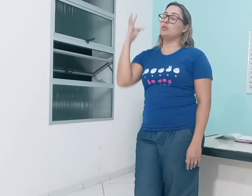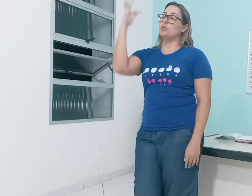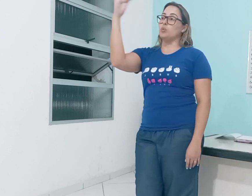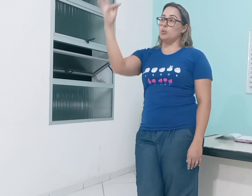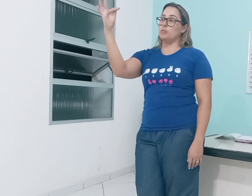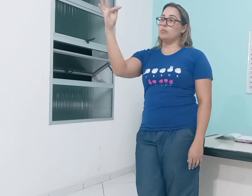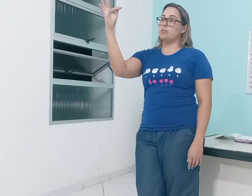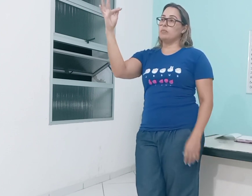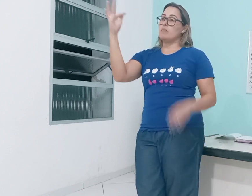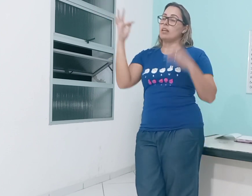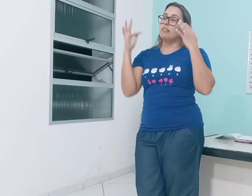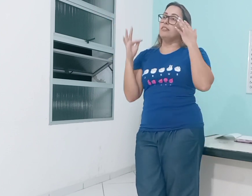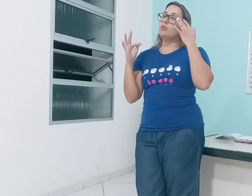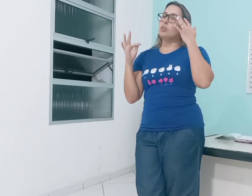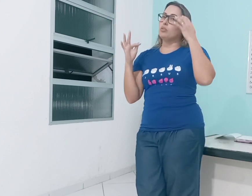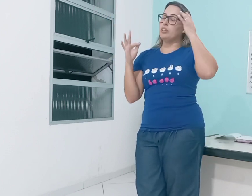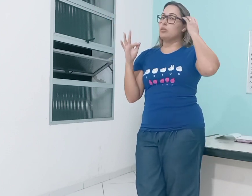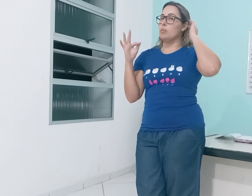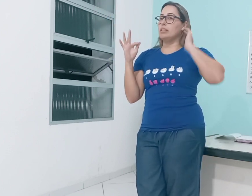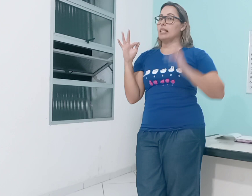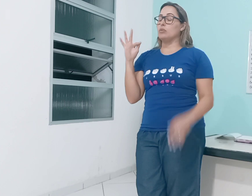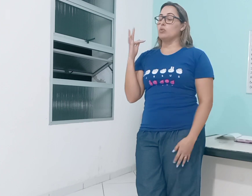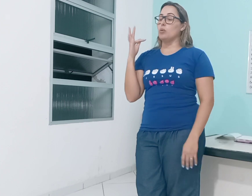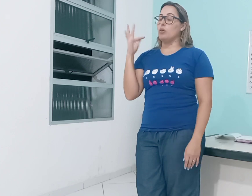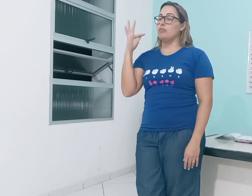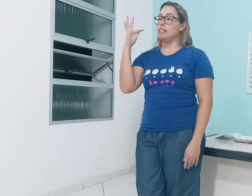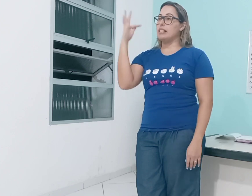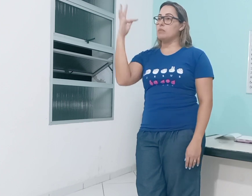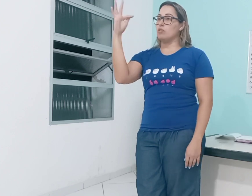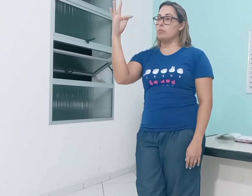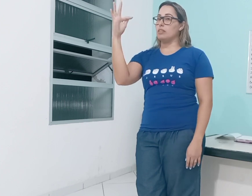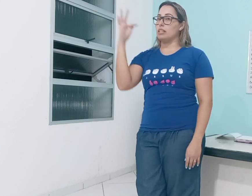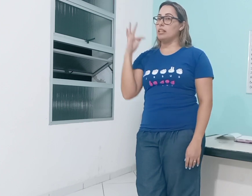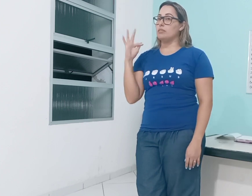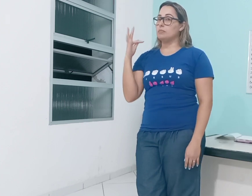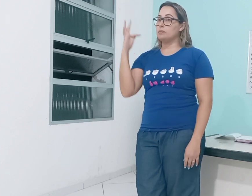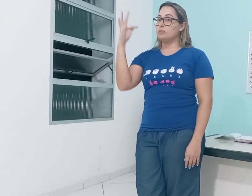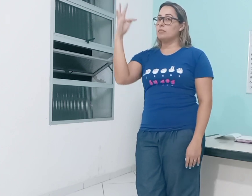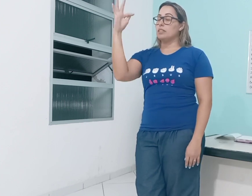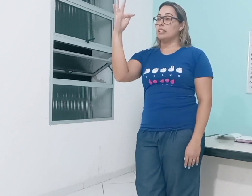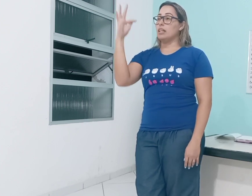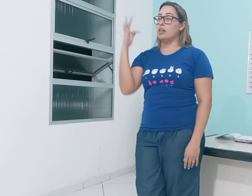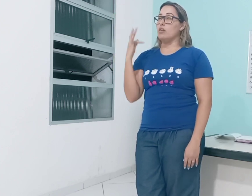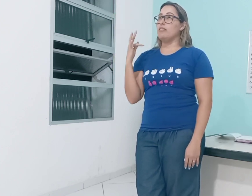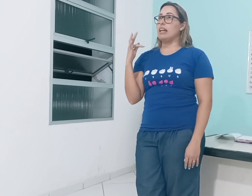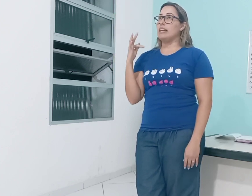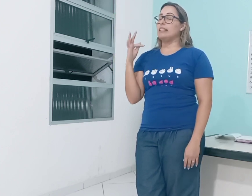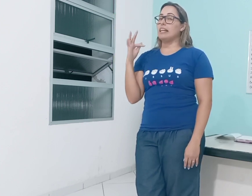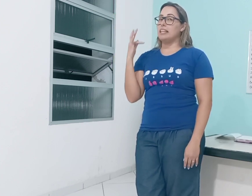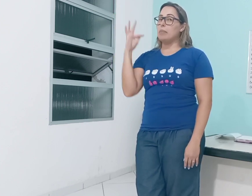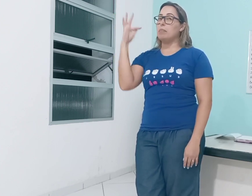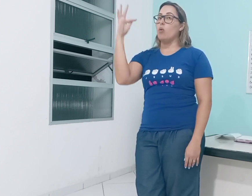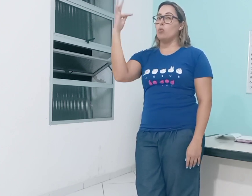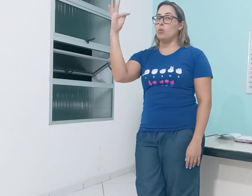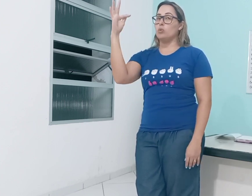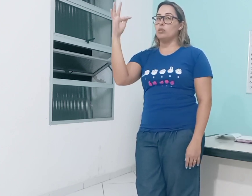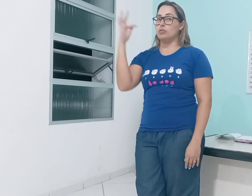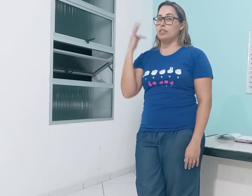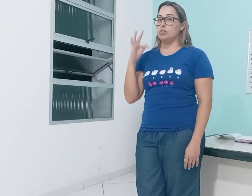Futuro. Viu que no vídeo que eu mandei lá no grupo, eu fiz esse movimento aqui? Então, eu falei daqui a pouco no vídeo,